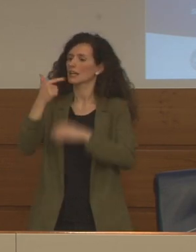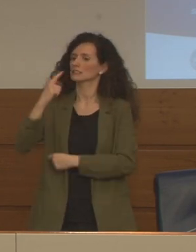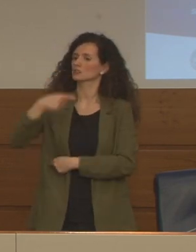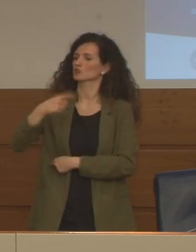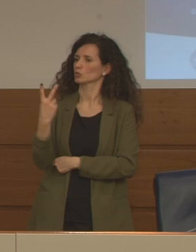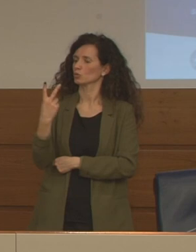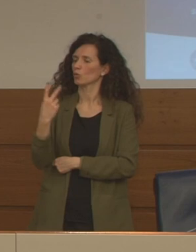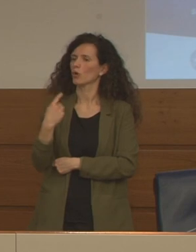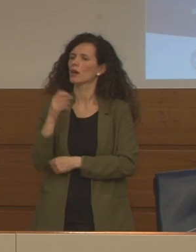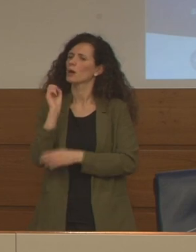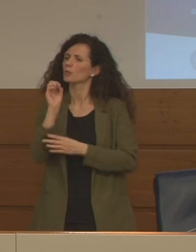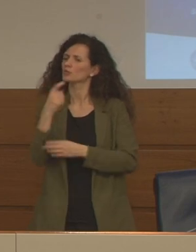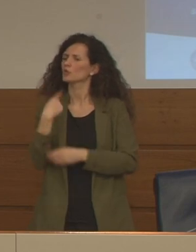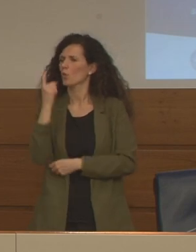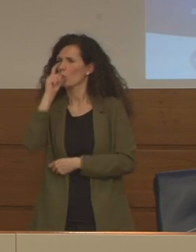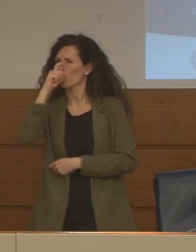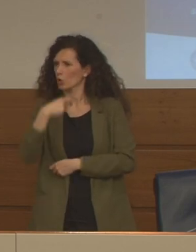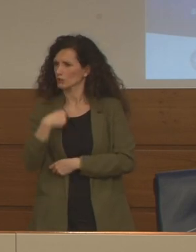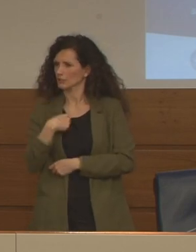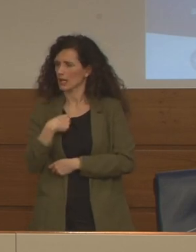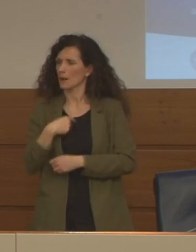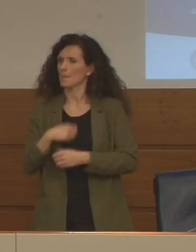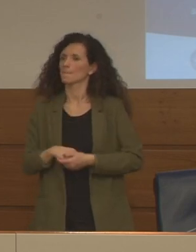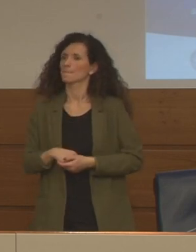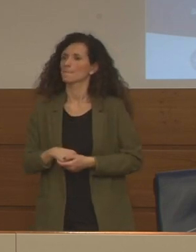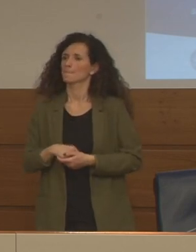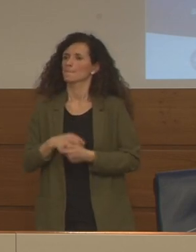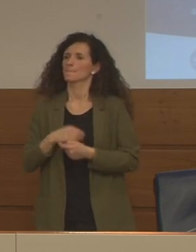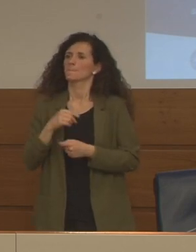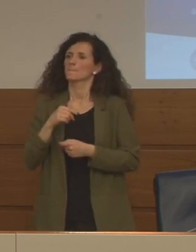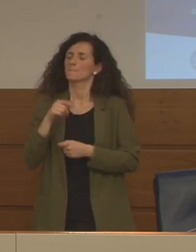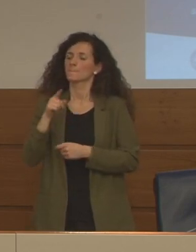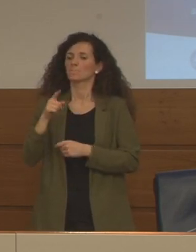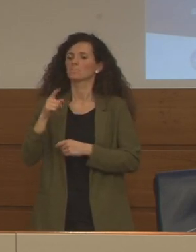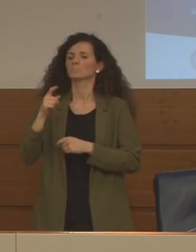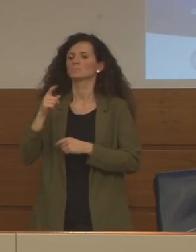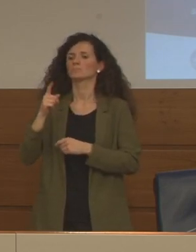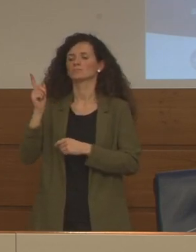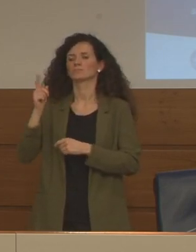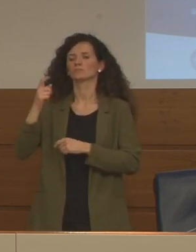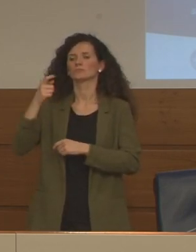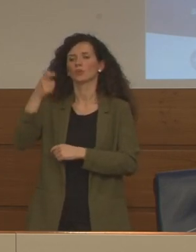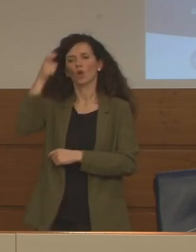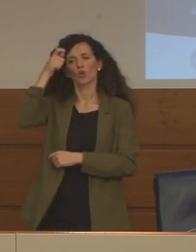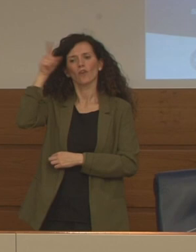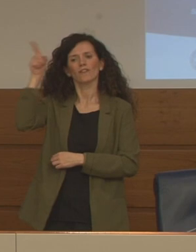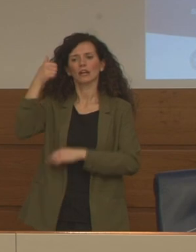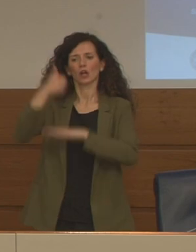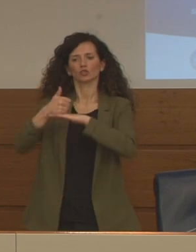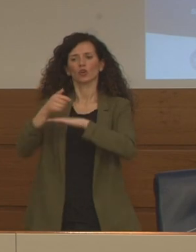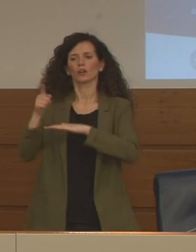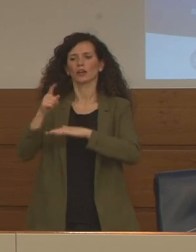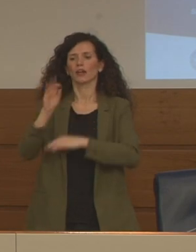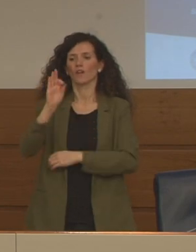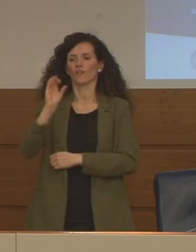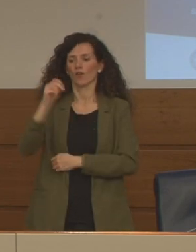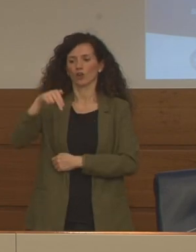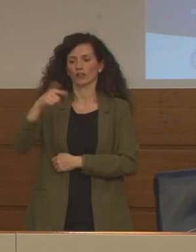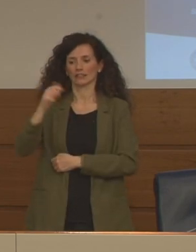una curiosità da chiederle quando il governatore fontana dice cito testualmente